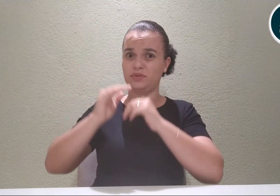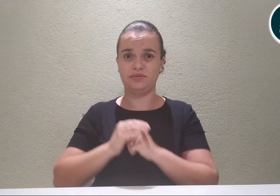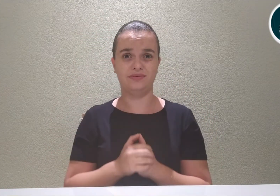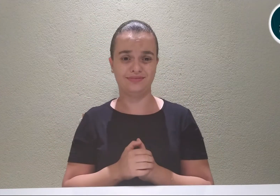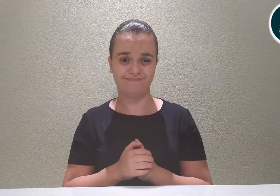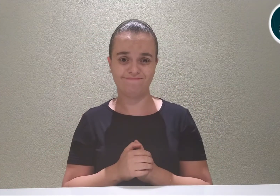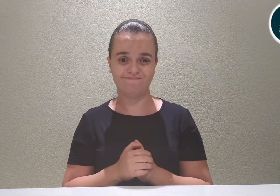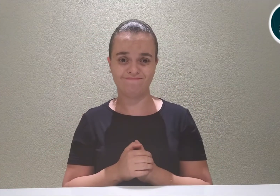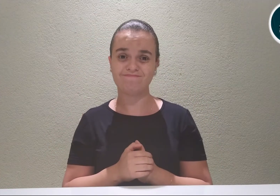desobedeceram,